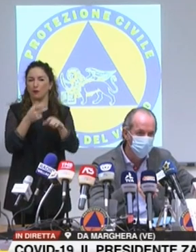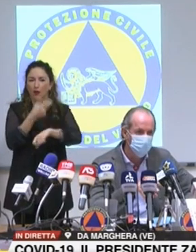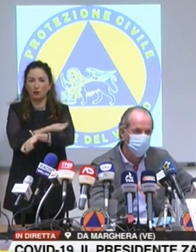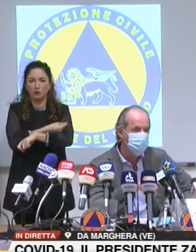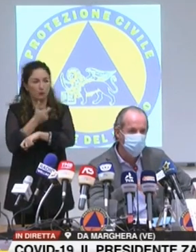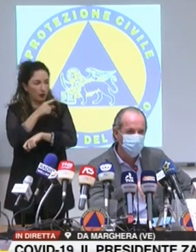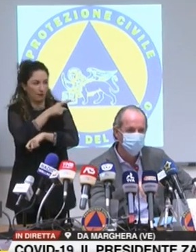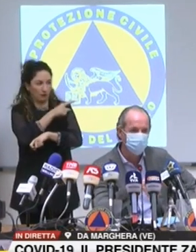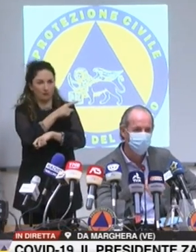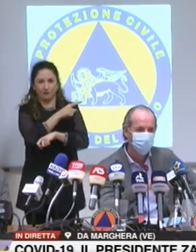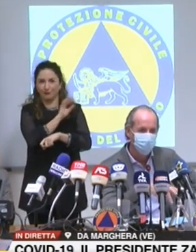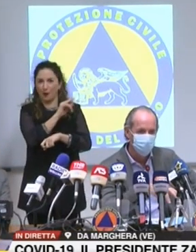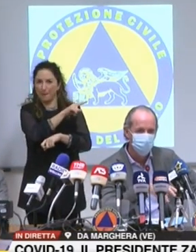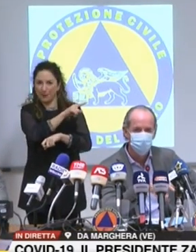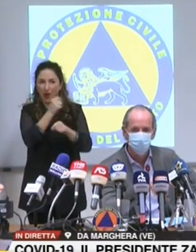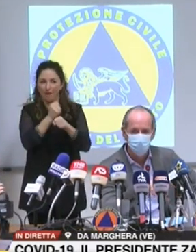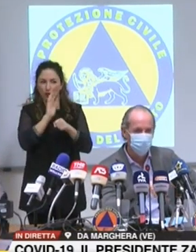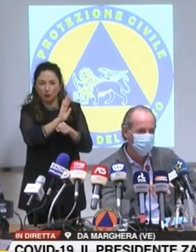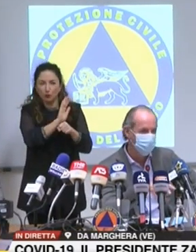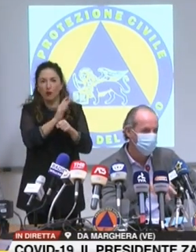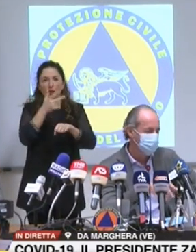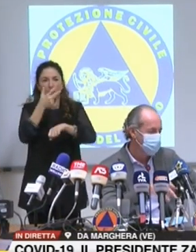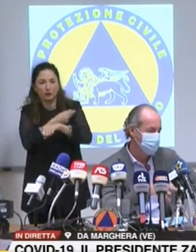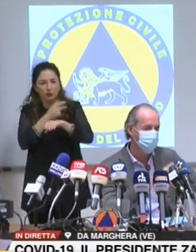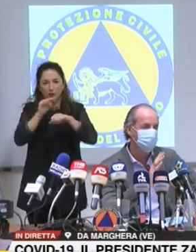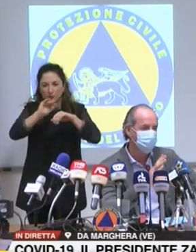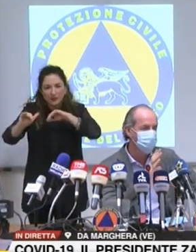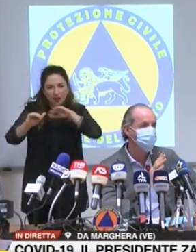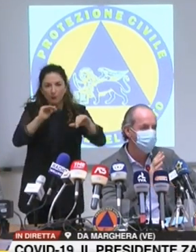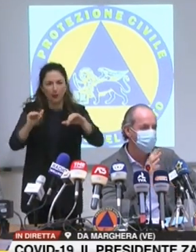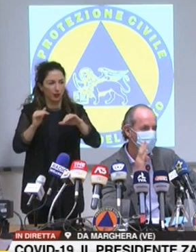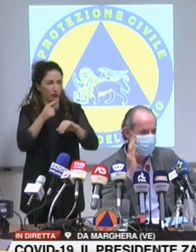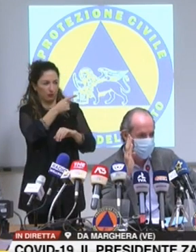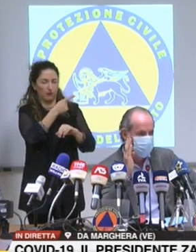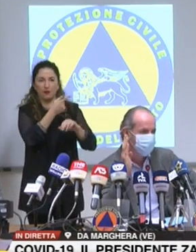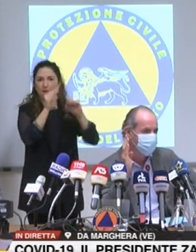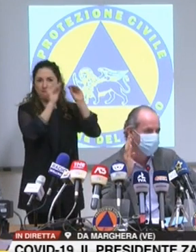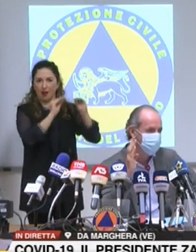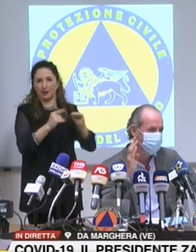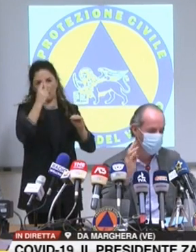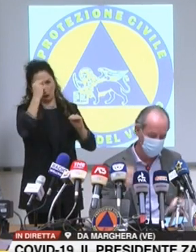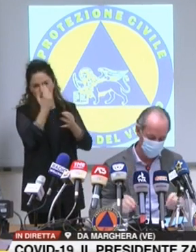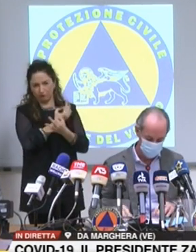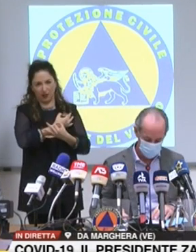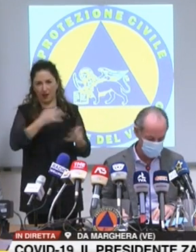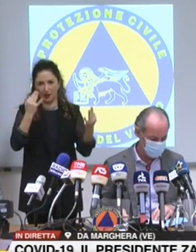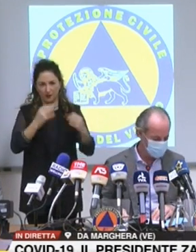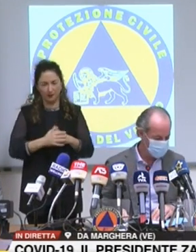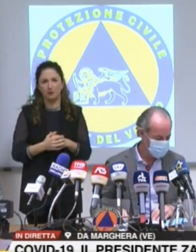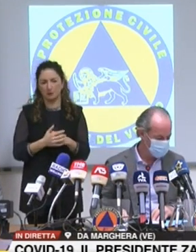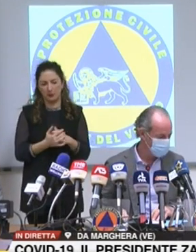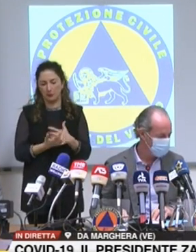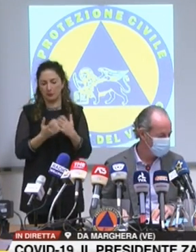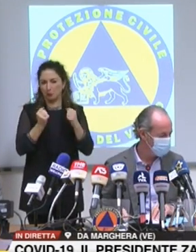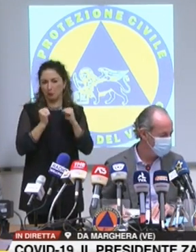occupa appunto dello smistamento dei vaccini e dell'arrivo, quindi è l'uomo che ha il magazzino in mente, quindi è in grado di